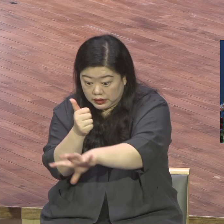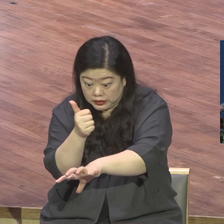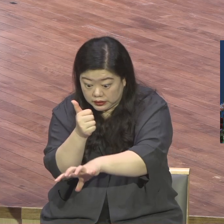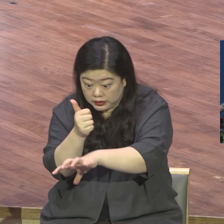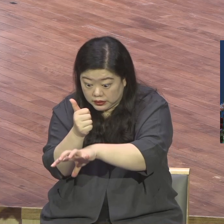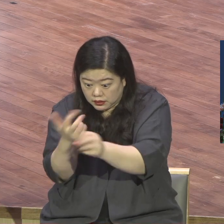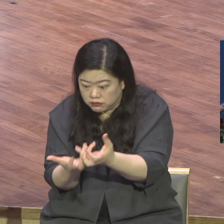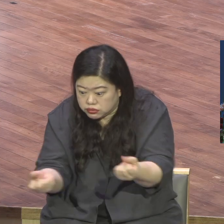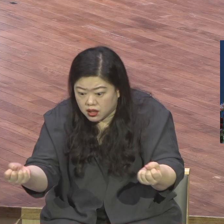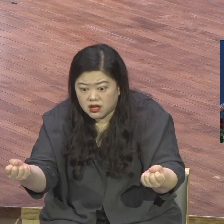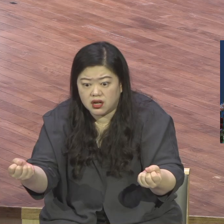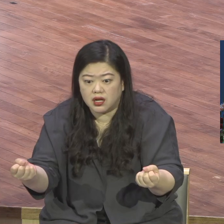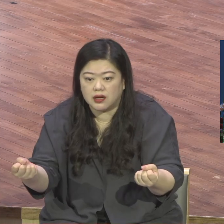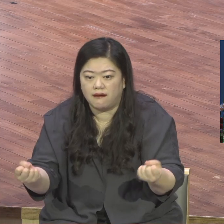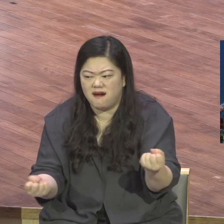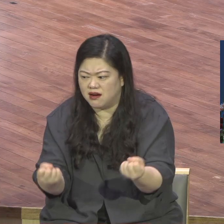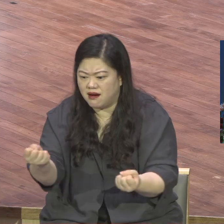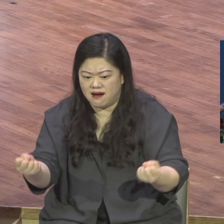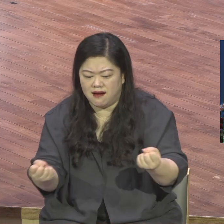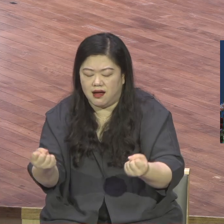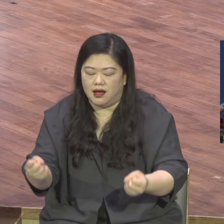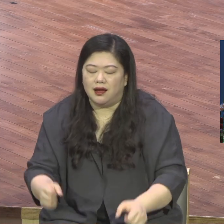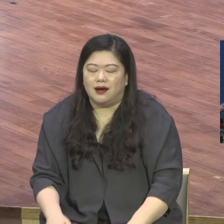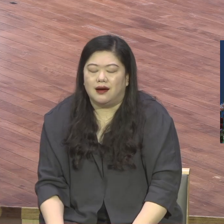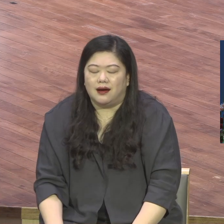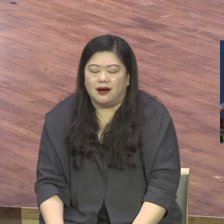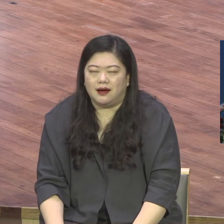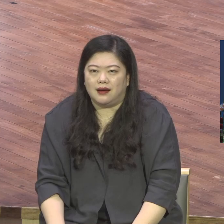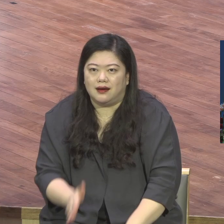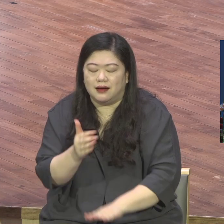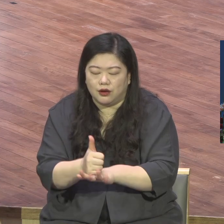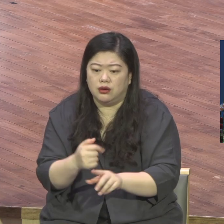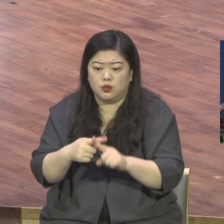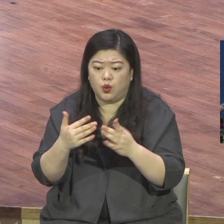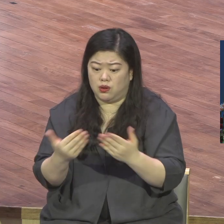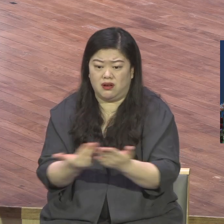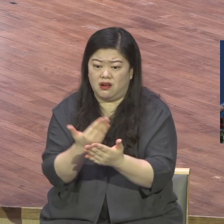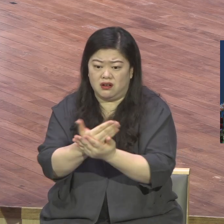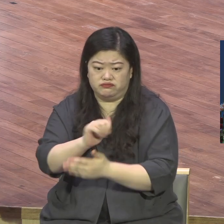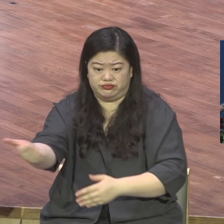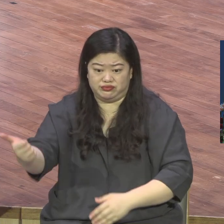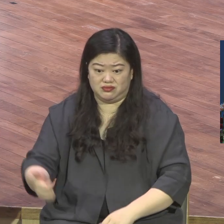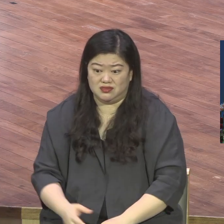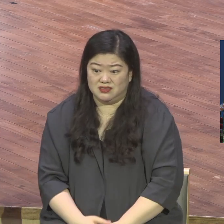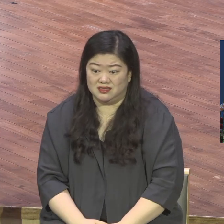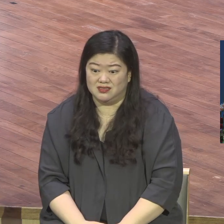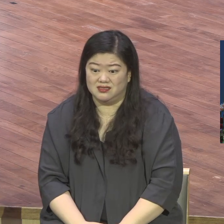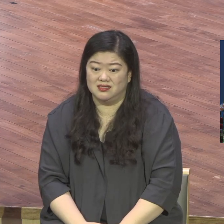있어요. 그 부분은 안 자라지요. 성장할 수 없지요. 부응이 안 되지요.